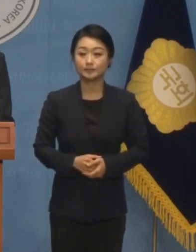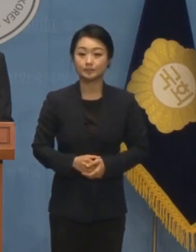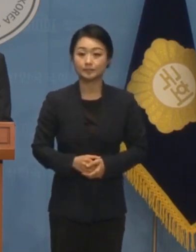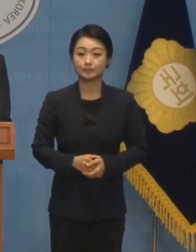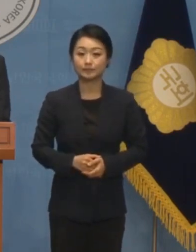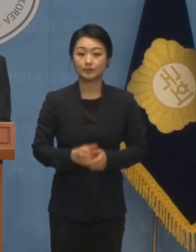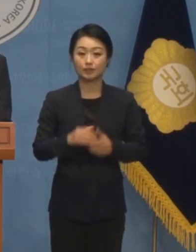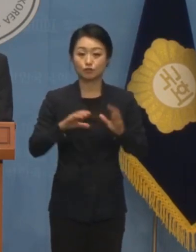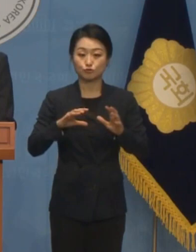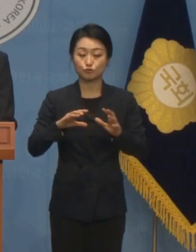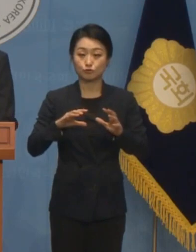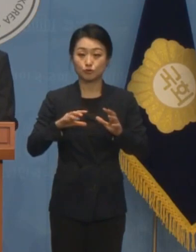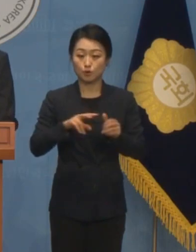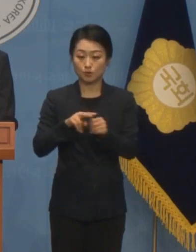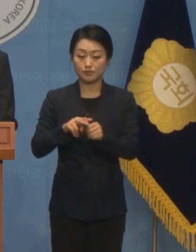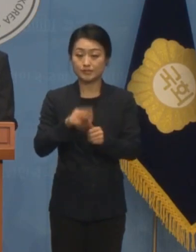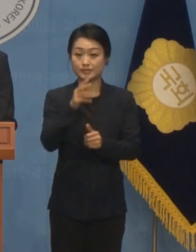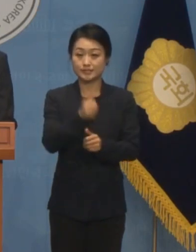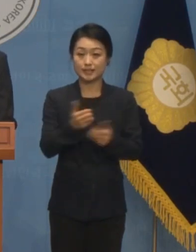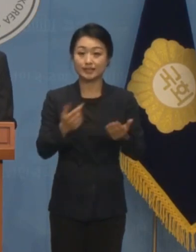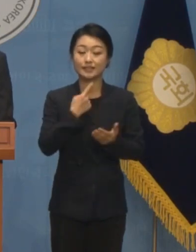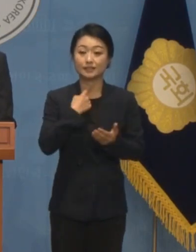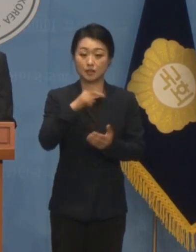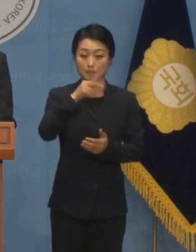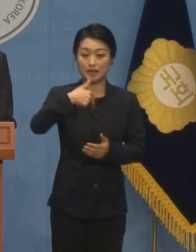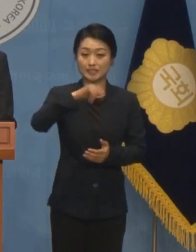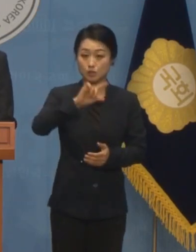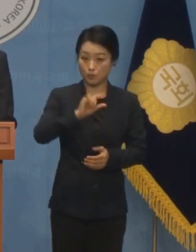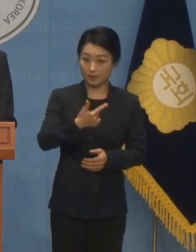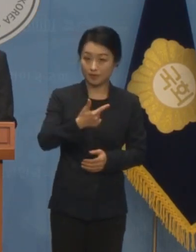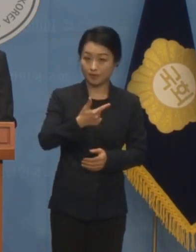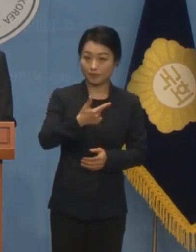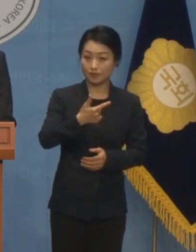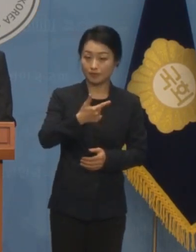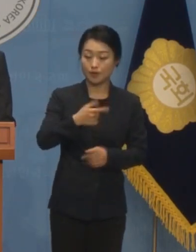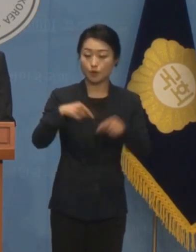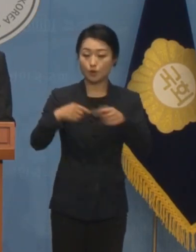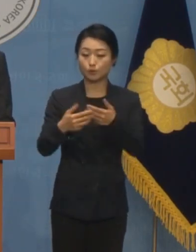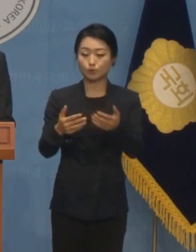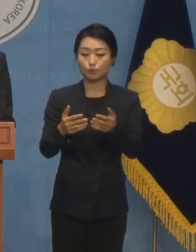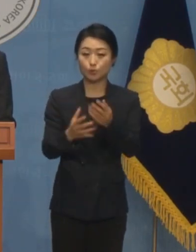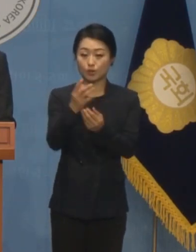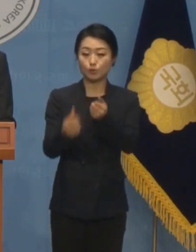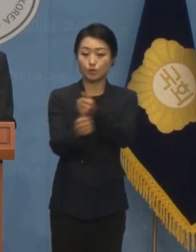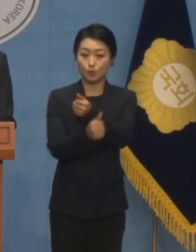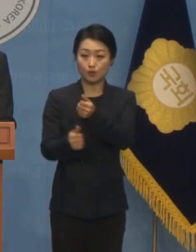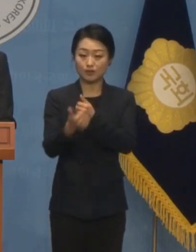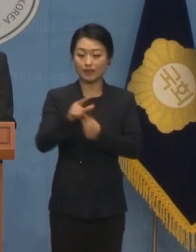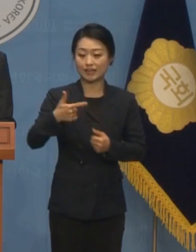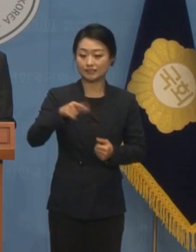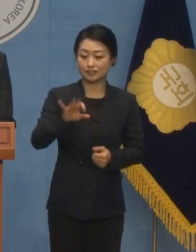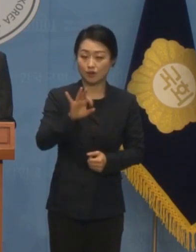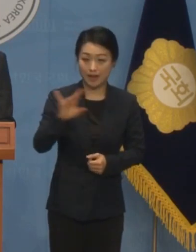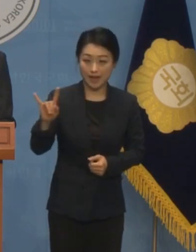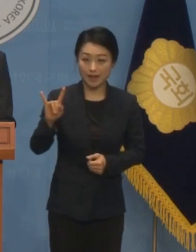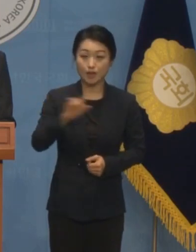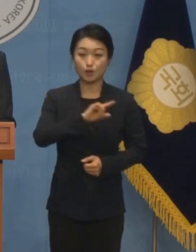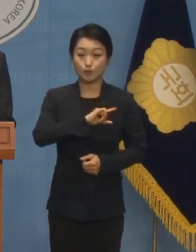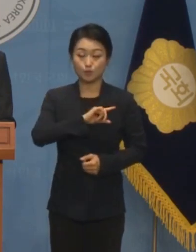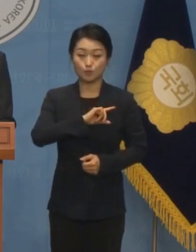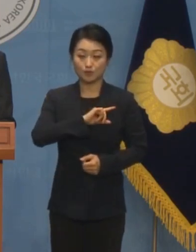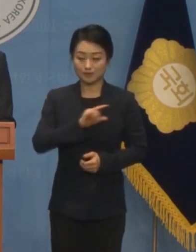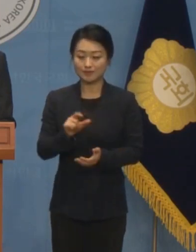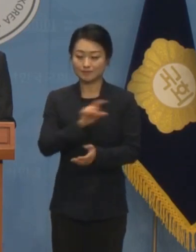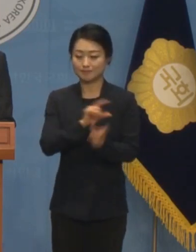또한 국정원장을 지내셨던 더불어민주당 박지원 의원님, 그리고 외교통일위원회 소속 한정혜 의원님도